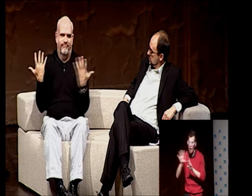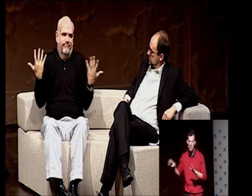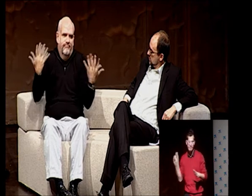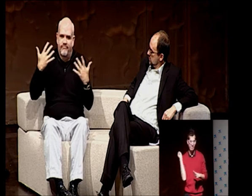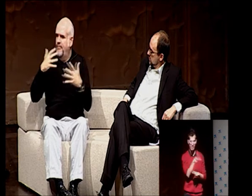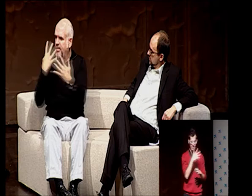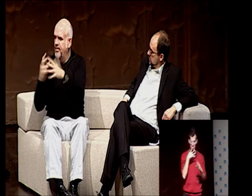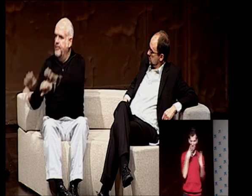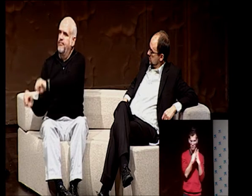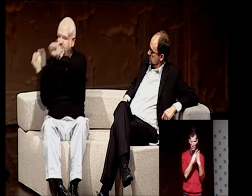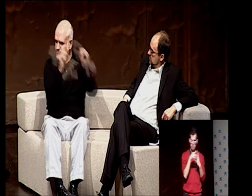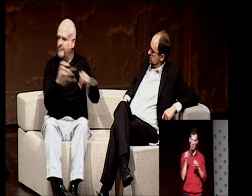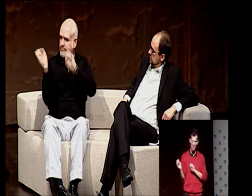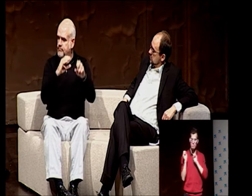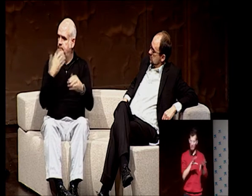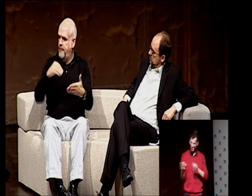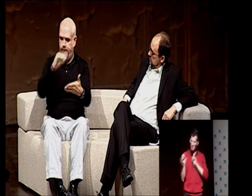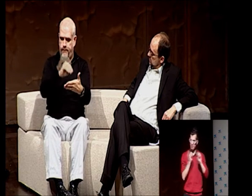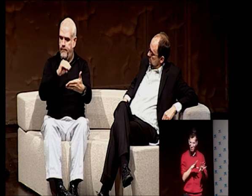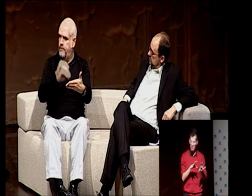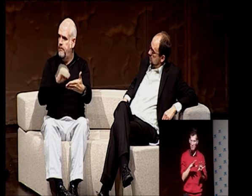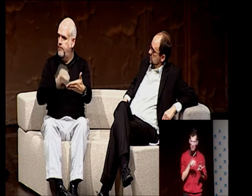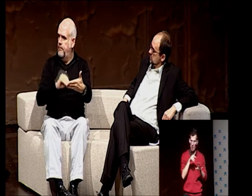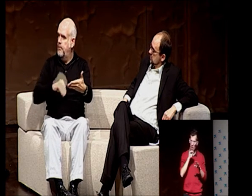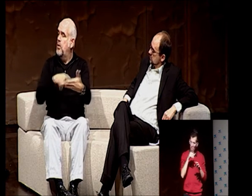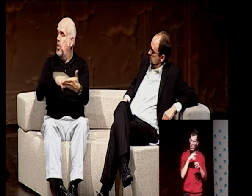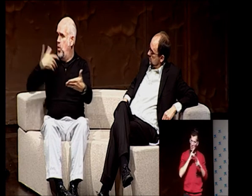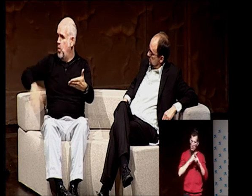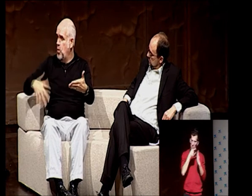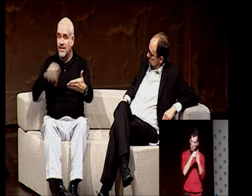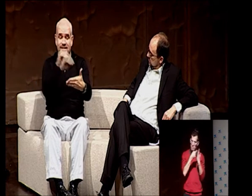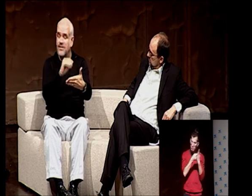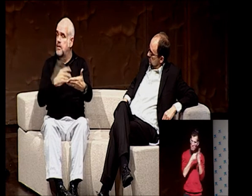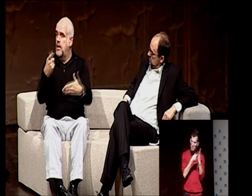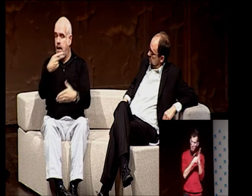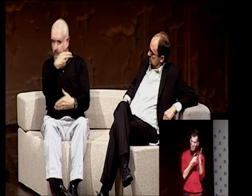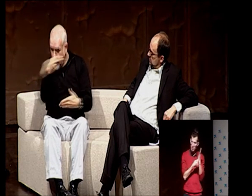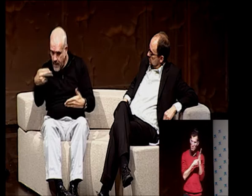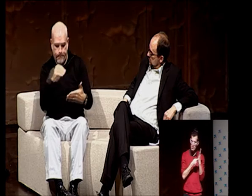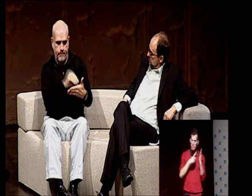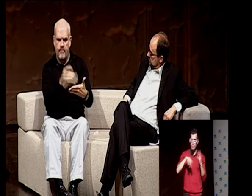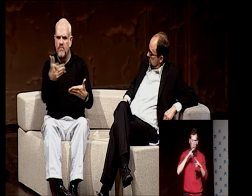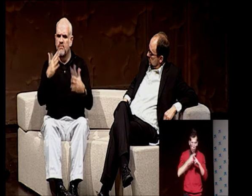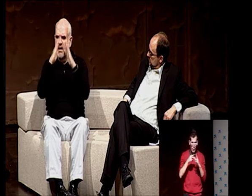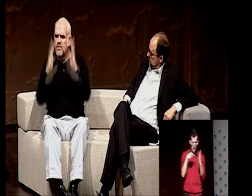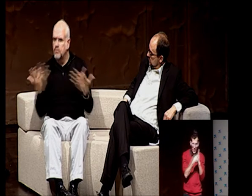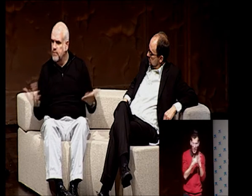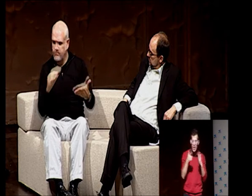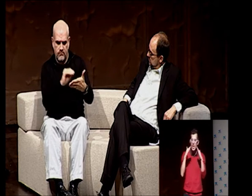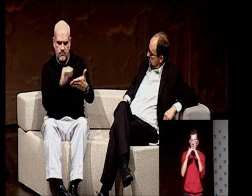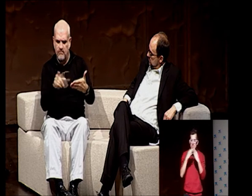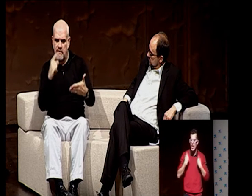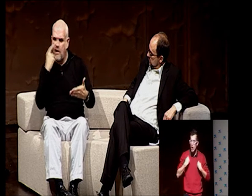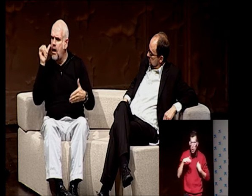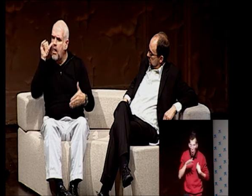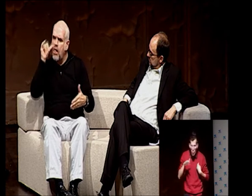que que había se están promocionando estudios para ver cómo vivían las personas